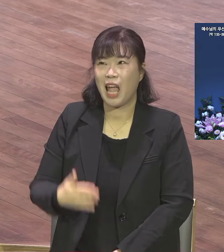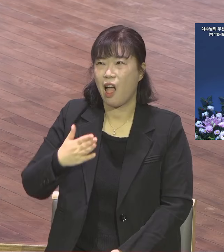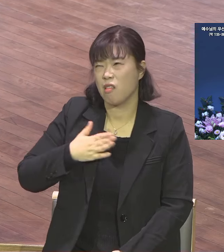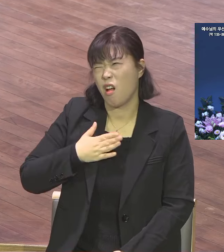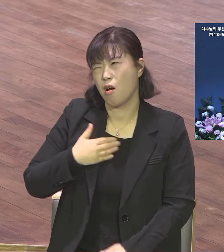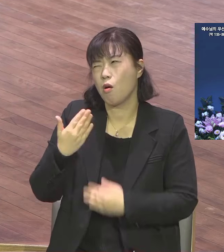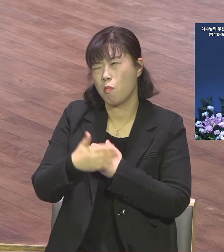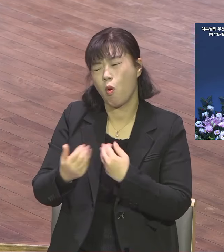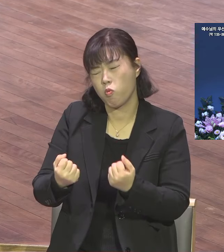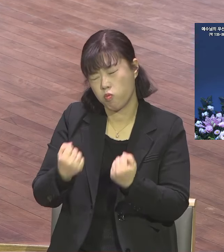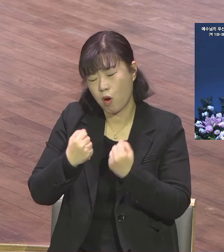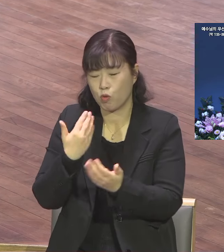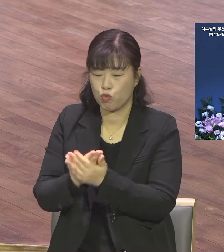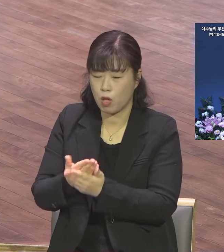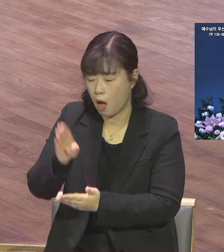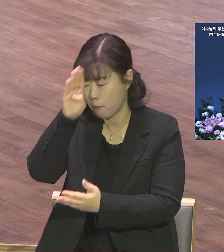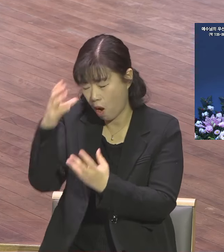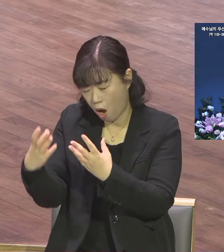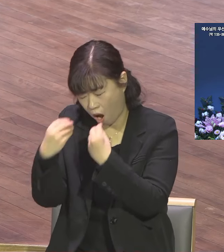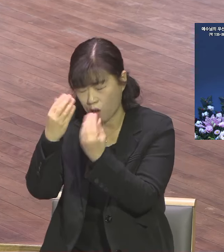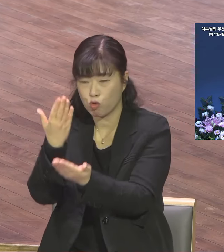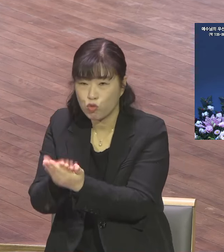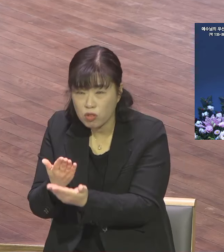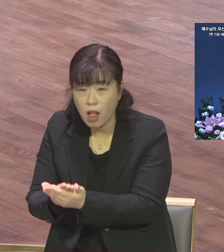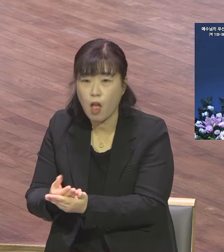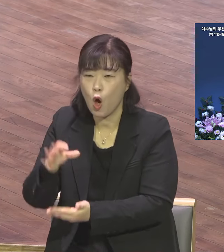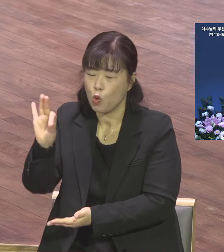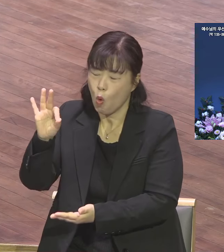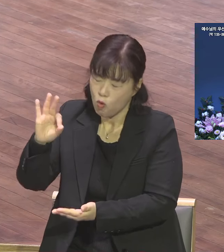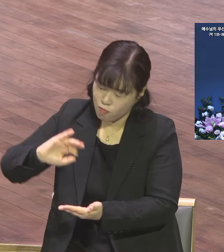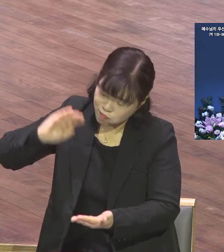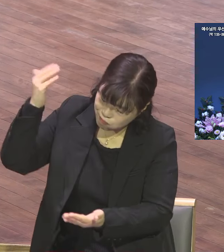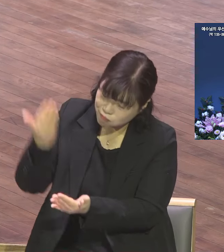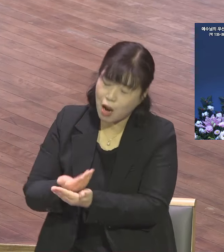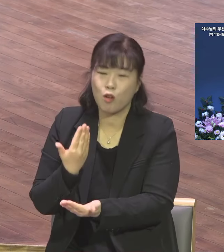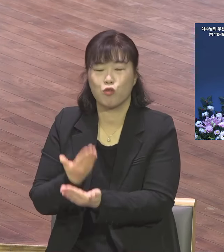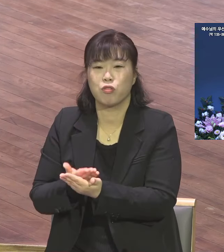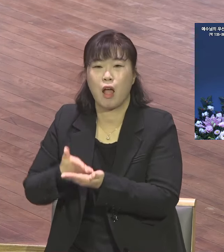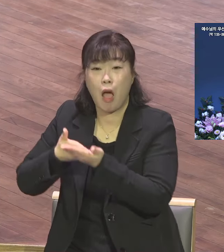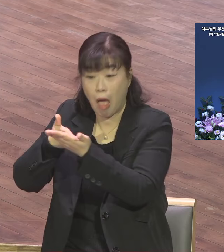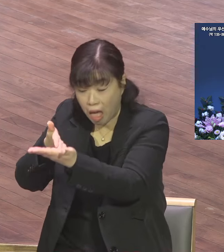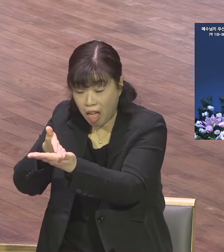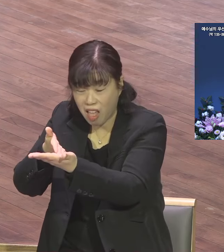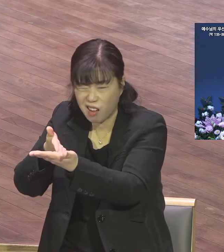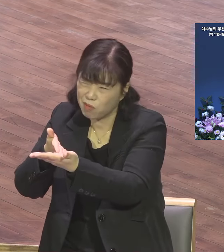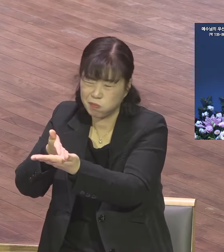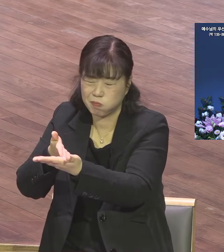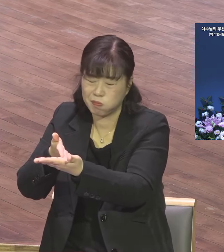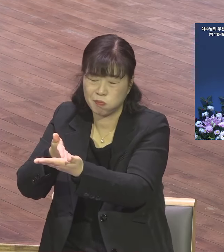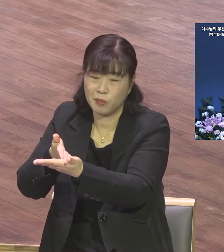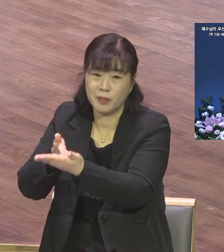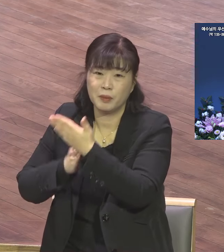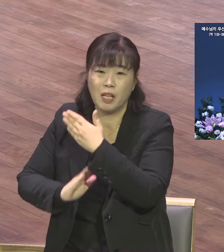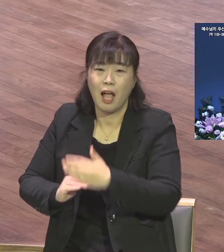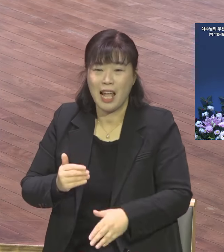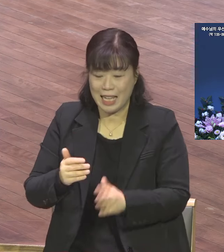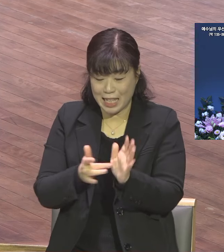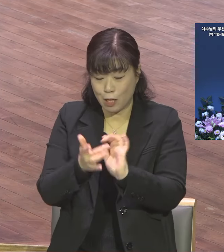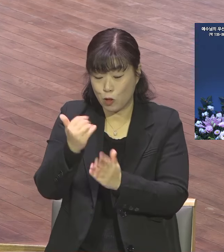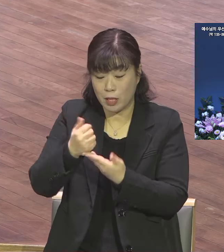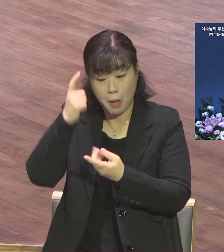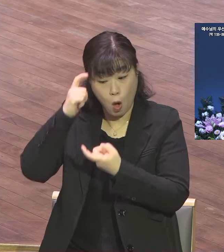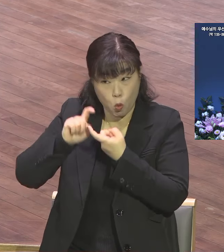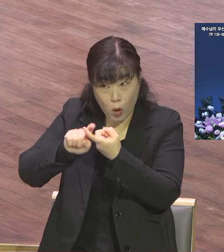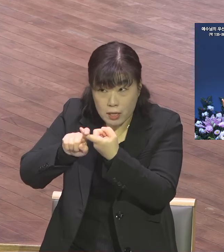예수님의 관심에 포커스 맞추면 끝이에요. 아시겠어요? 예수님의 관심이 전도라는 건 내가 전도 맞추면 이상하지 구하지도